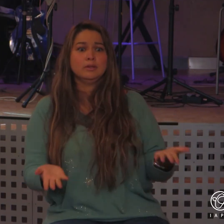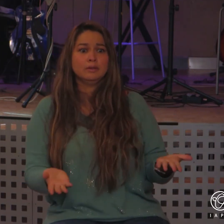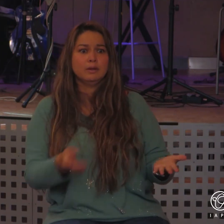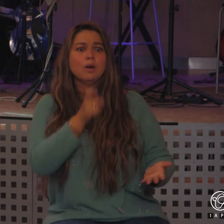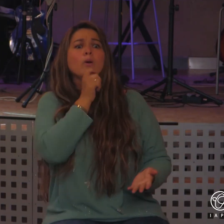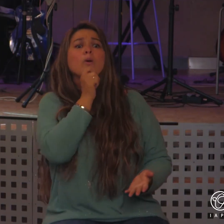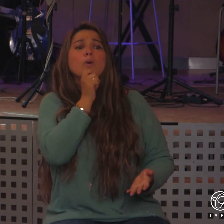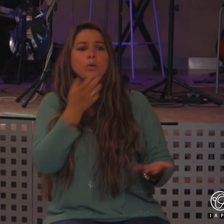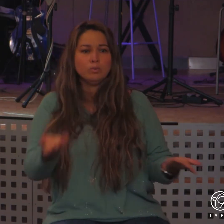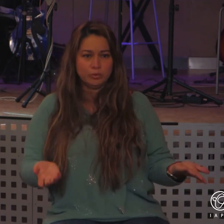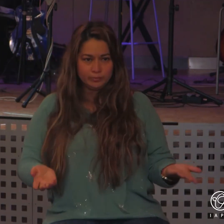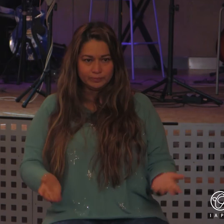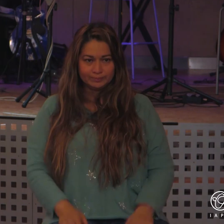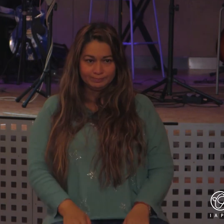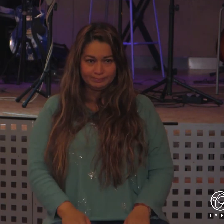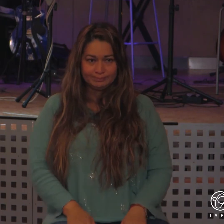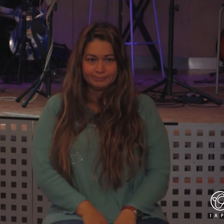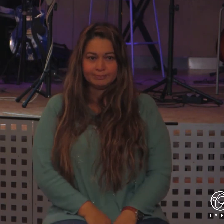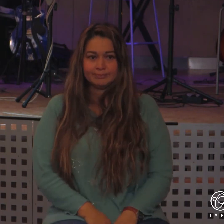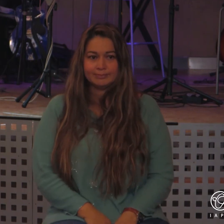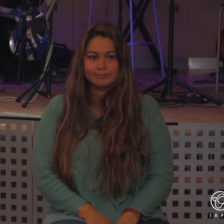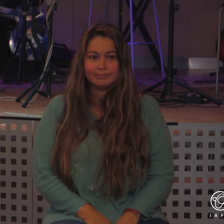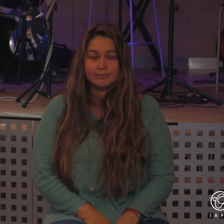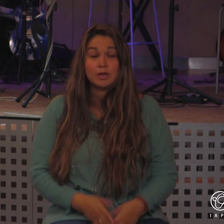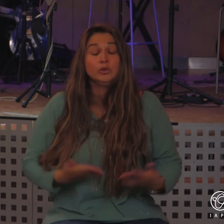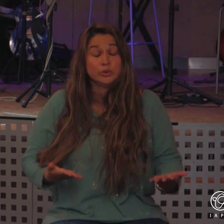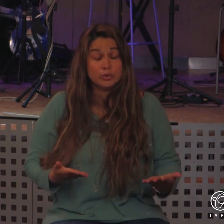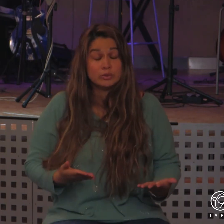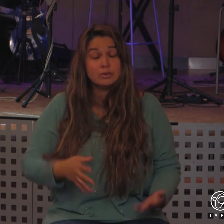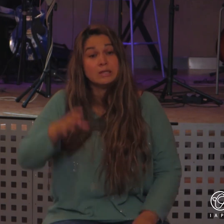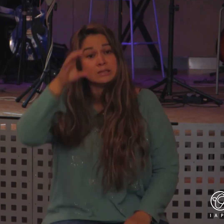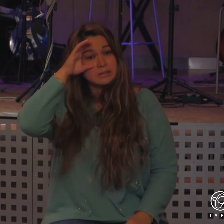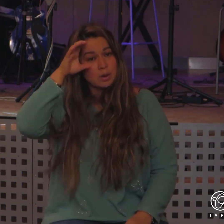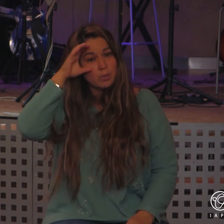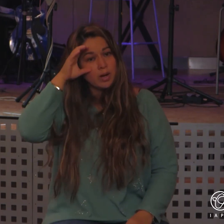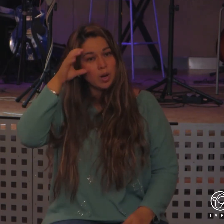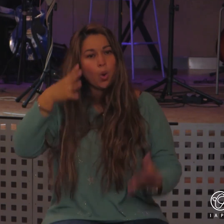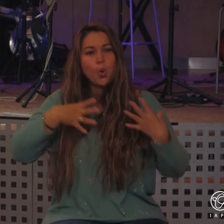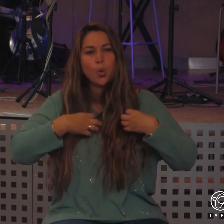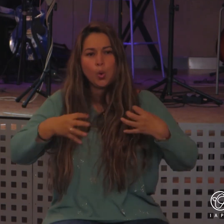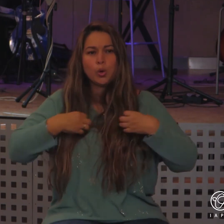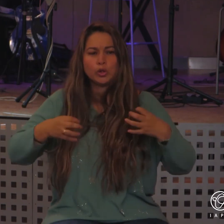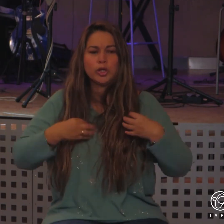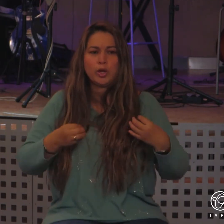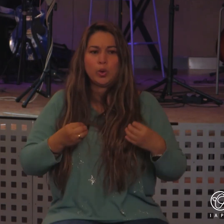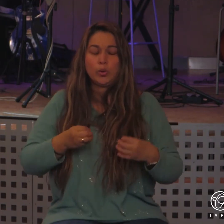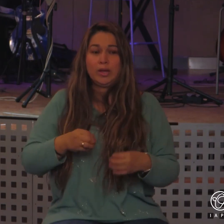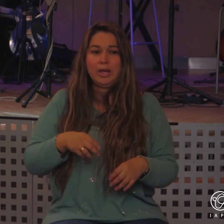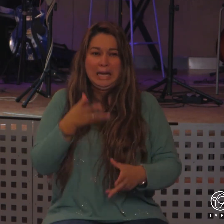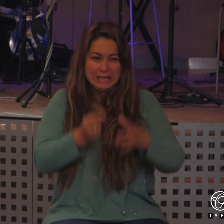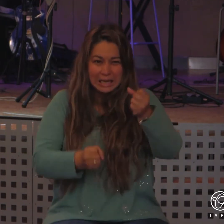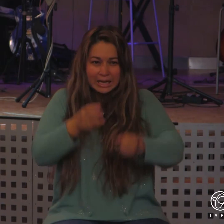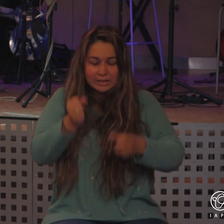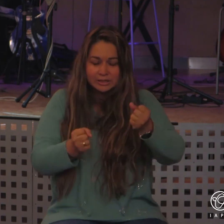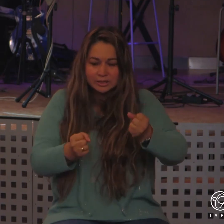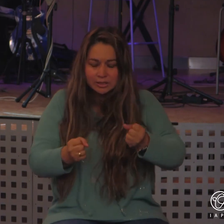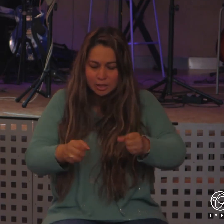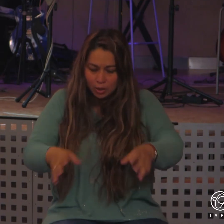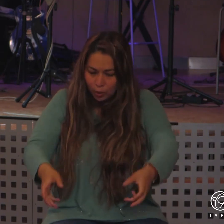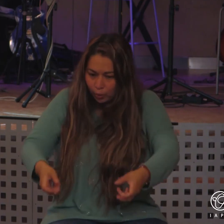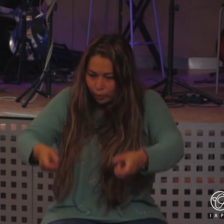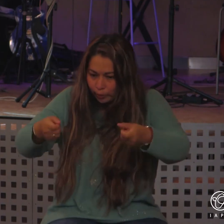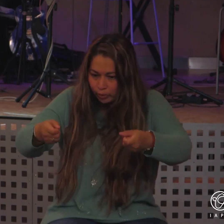Protección. Samuel tomó un cordero de leche, lo sacrificó